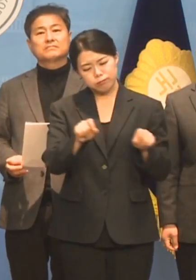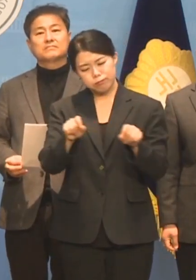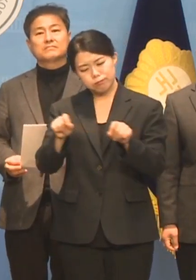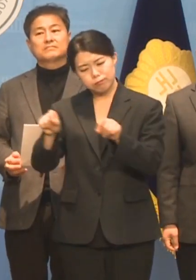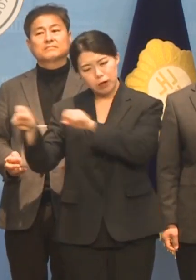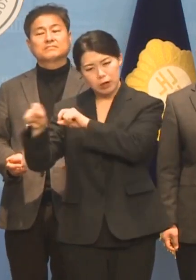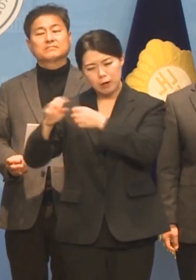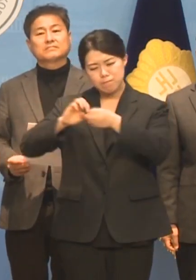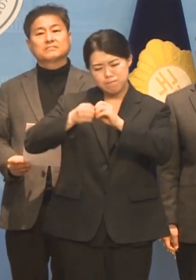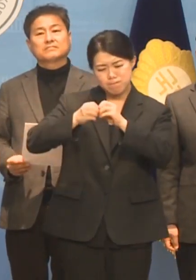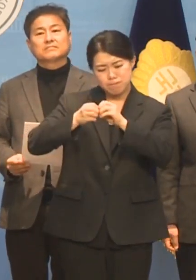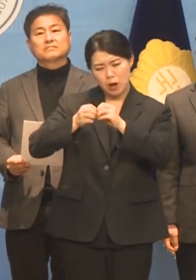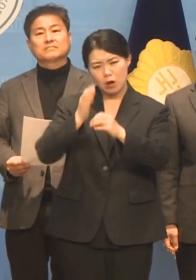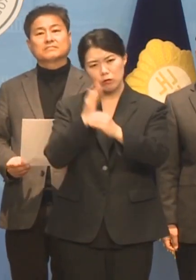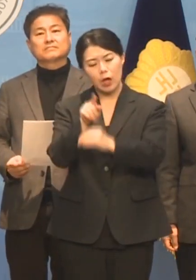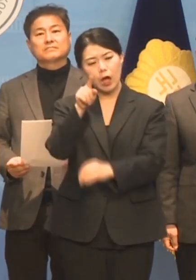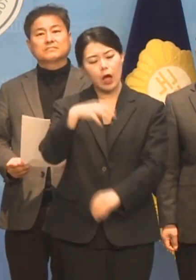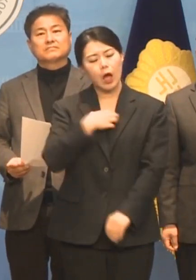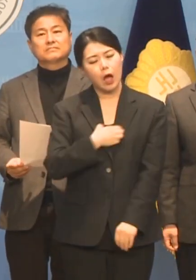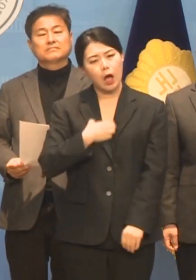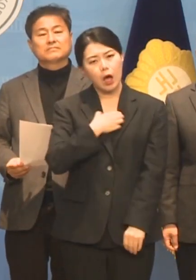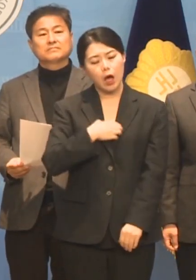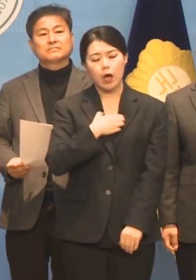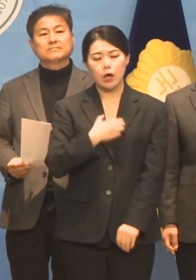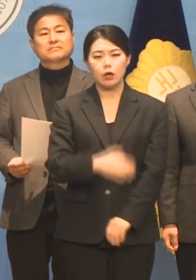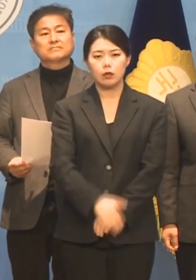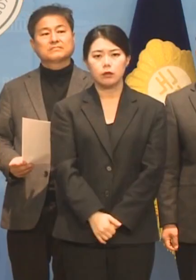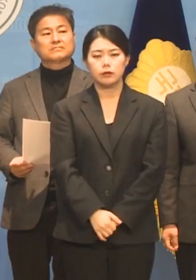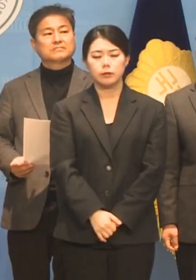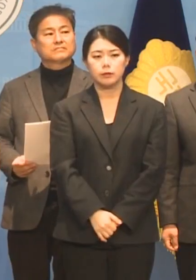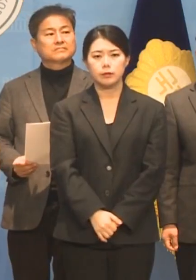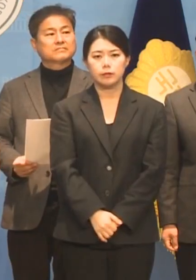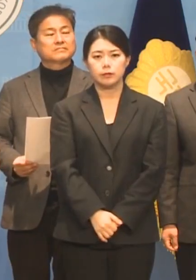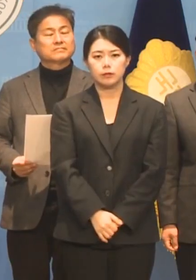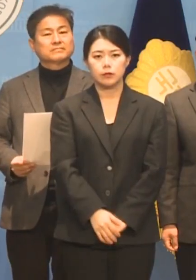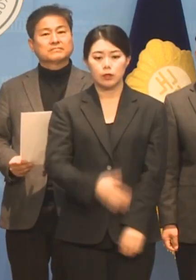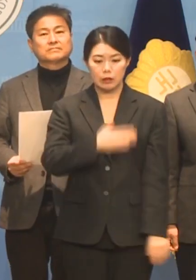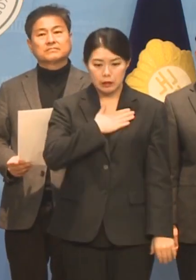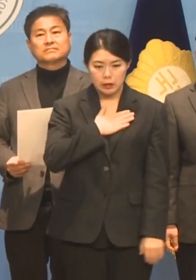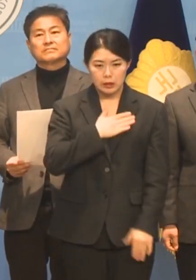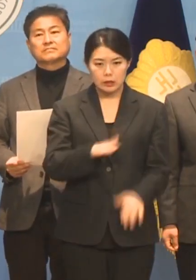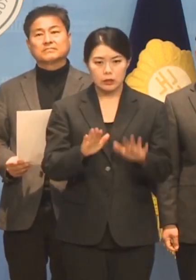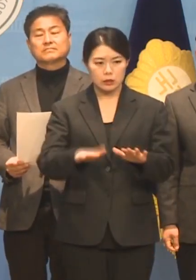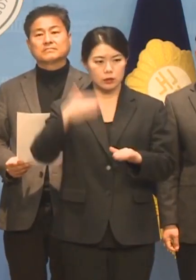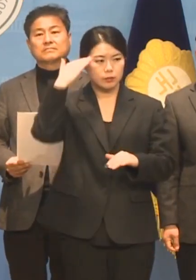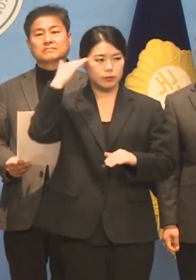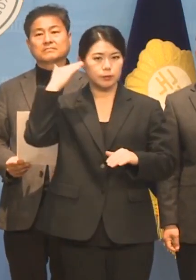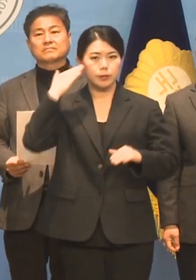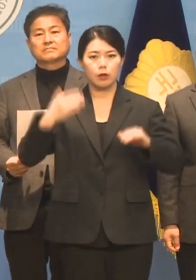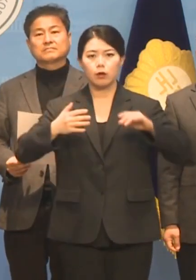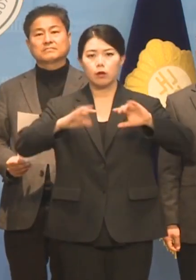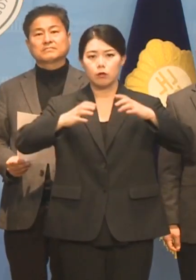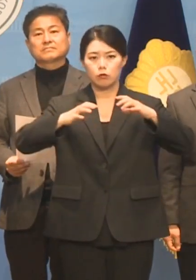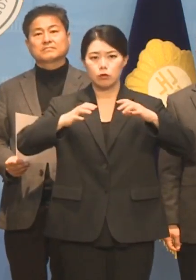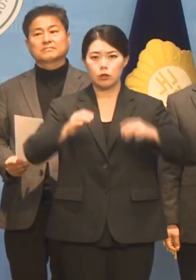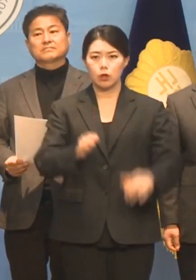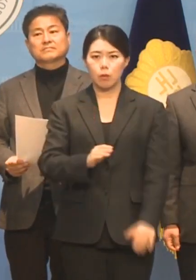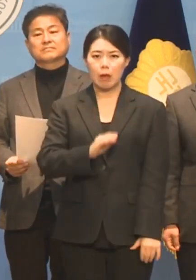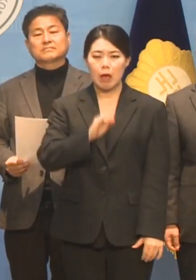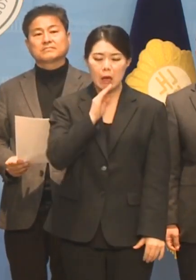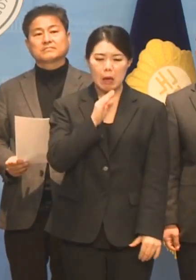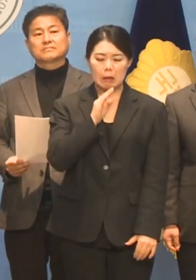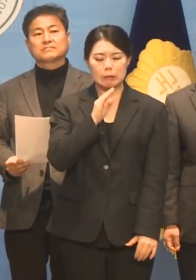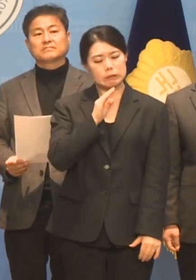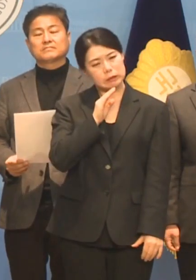도모하지 않는가라는 우려들을 많은 국민이 하고 있습니다. 저는 대한민국이 그렇게